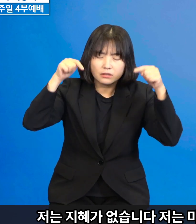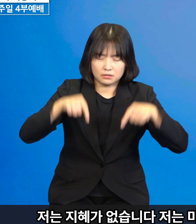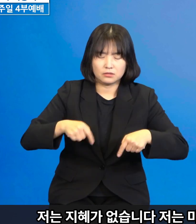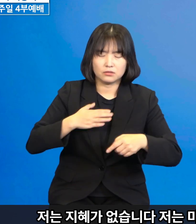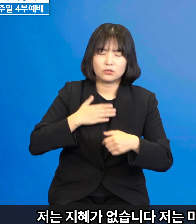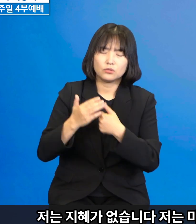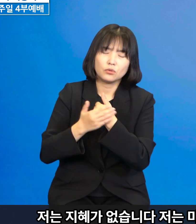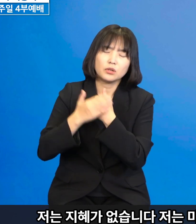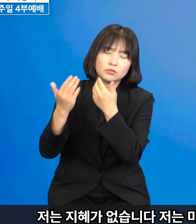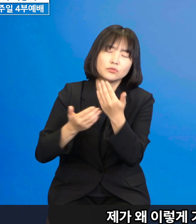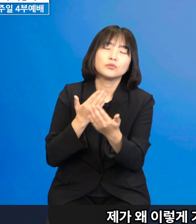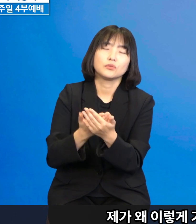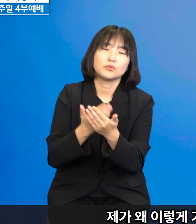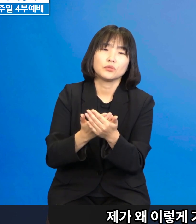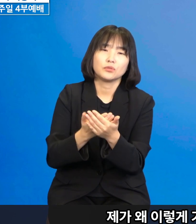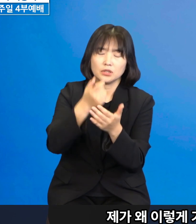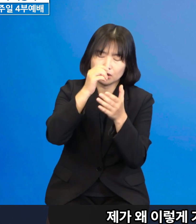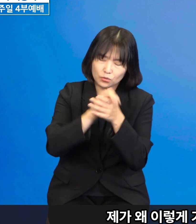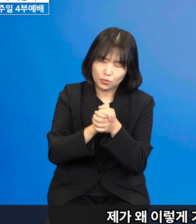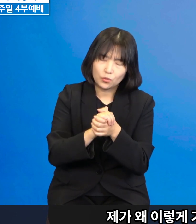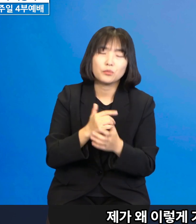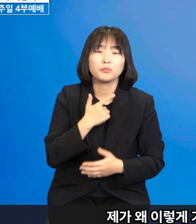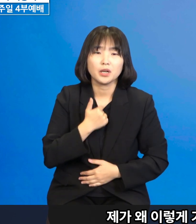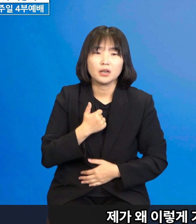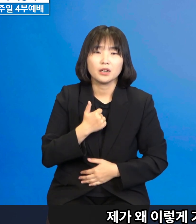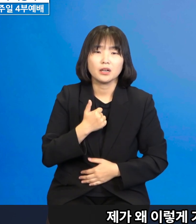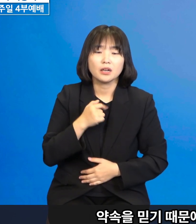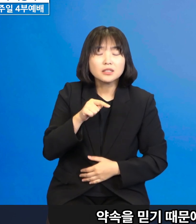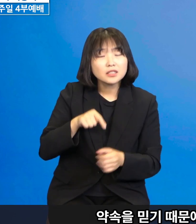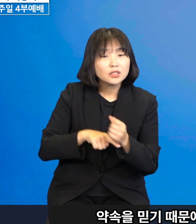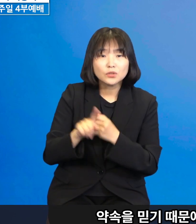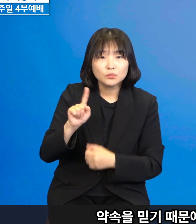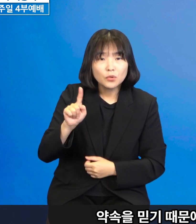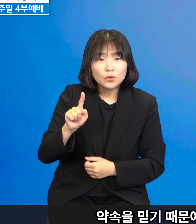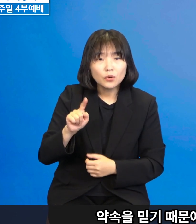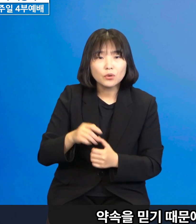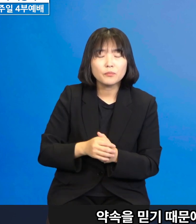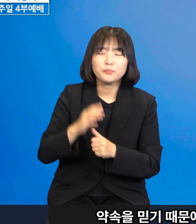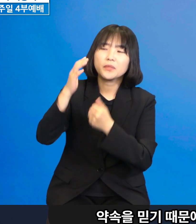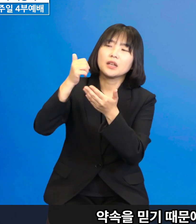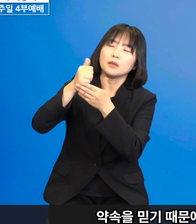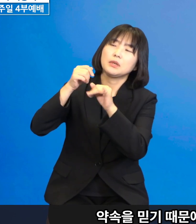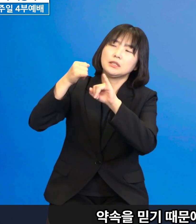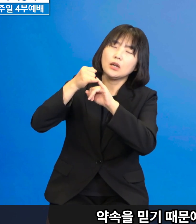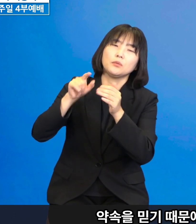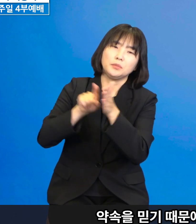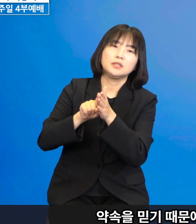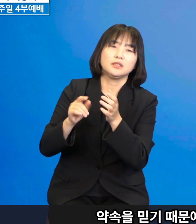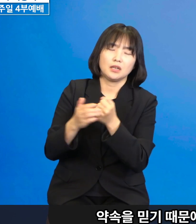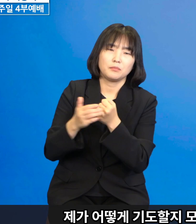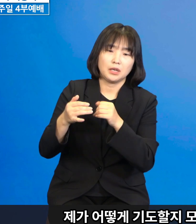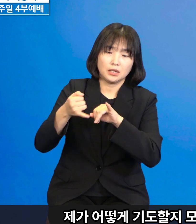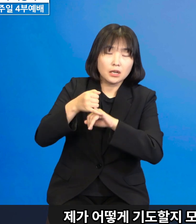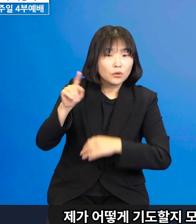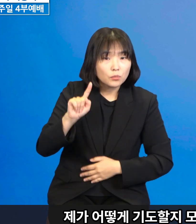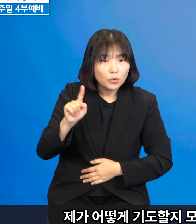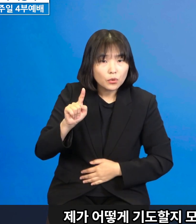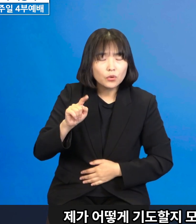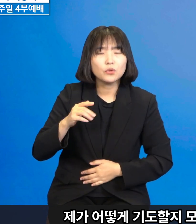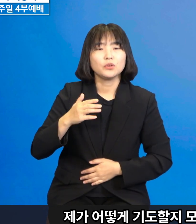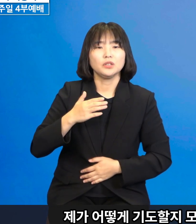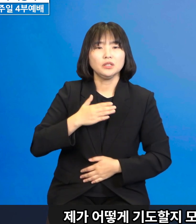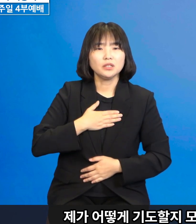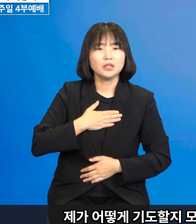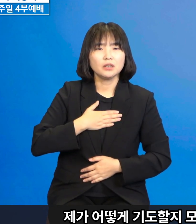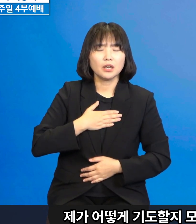도와주십시오. 제가 왜 이렇게 기도하는지 아십니까? 약속을 믿기 때문에 그래요. 무슨 약속이냐? 제가 어떻게 기도해야